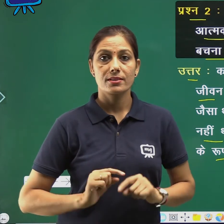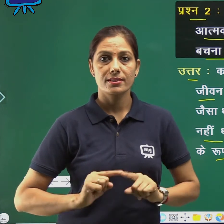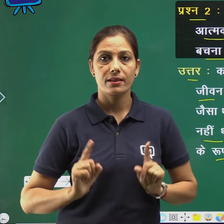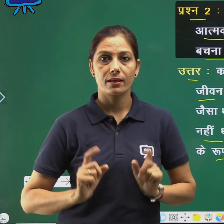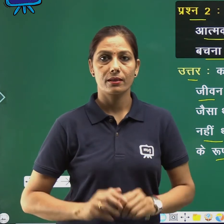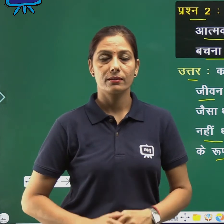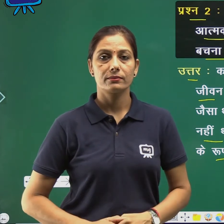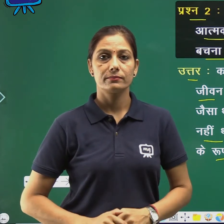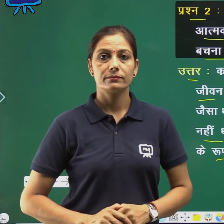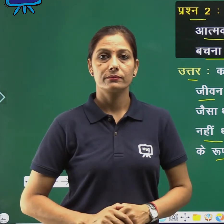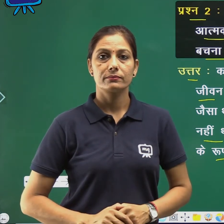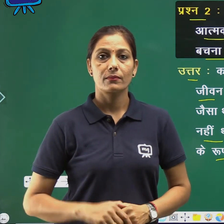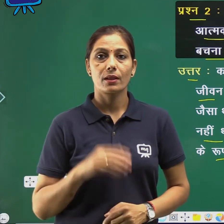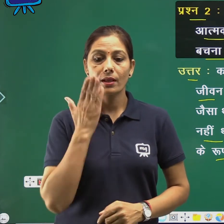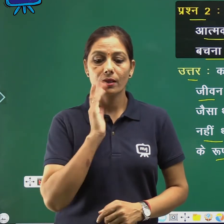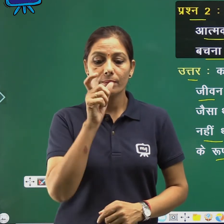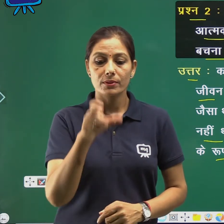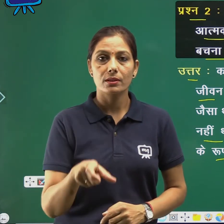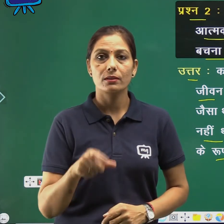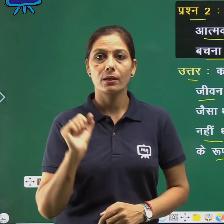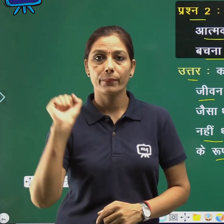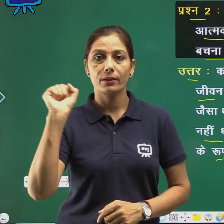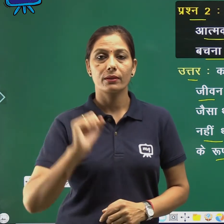इसलिए वे अपनी